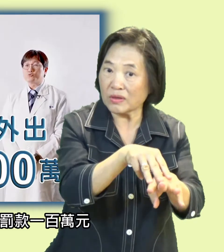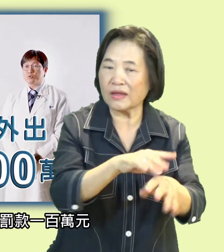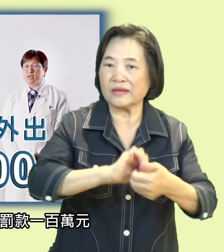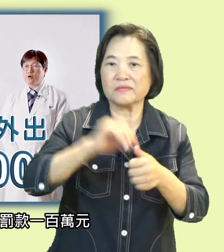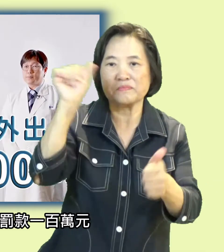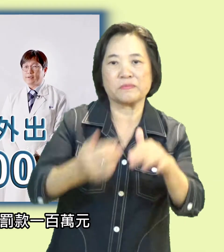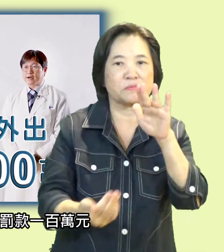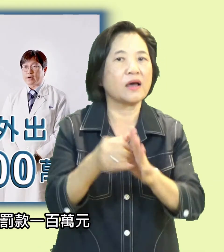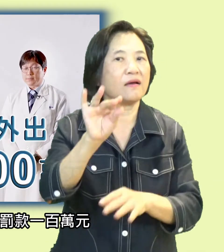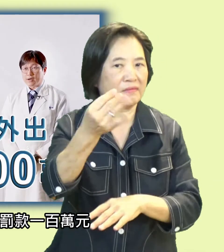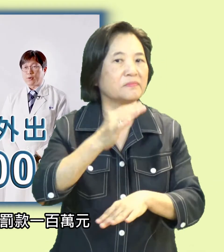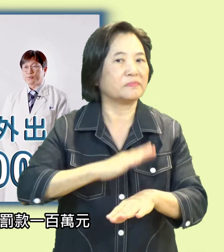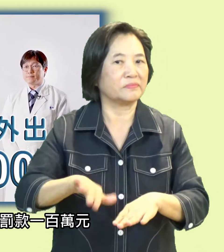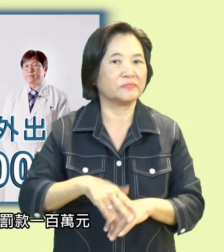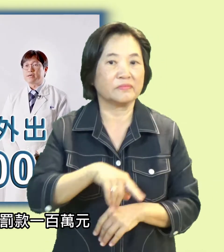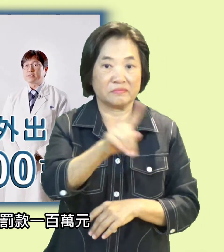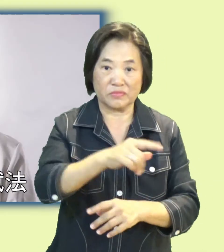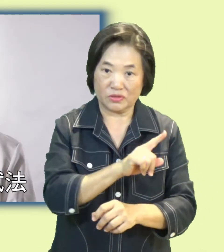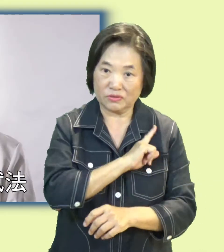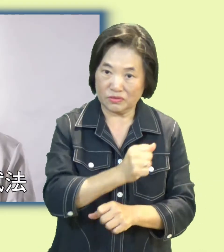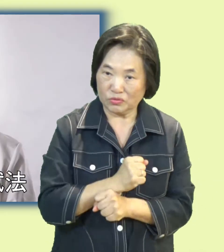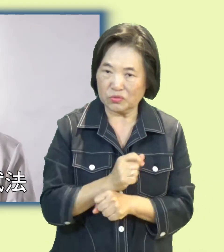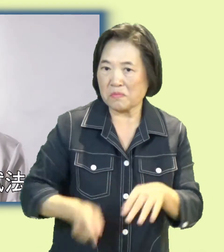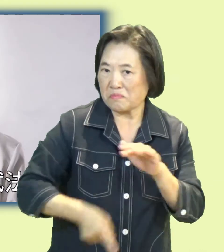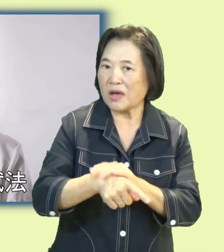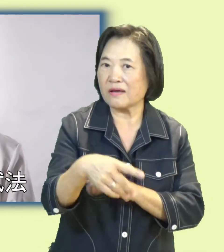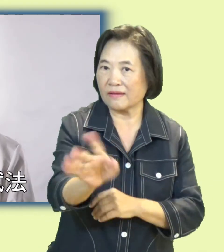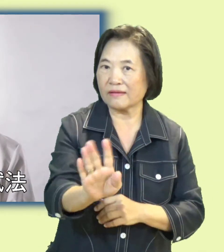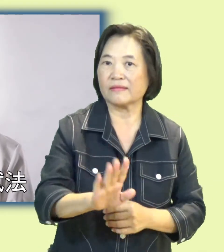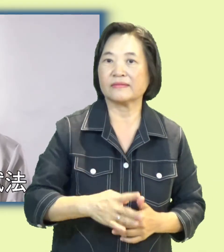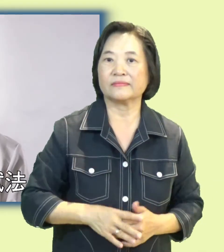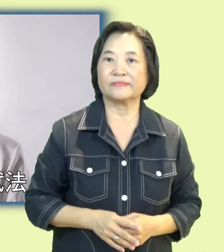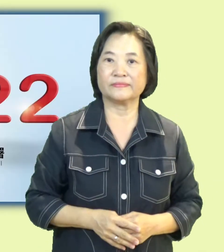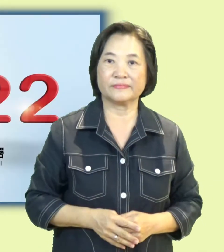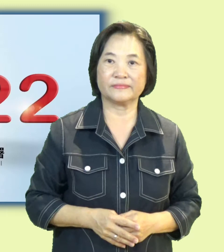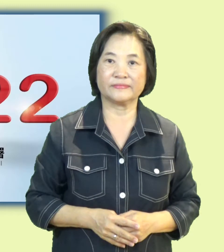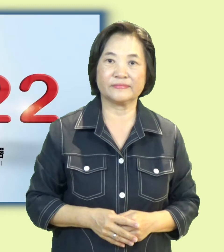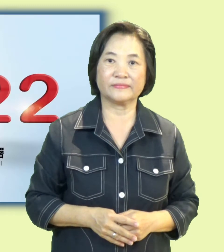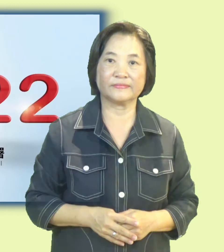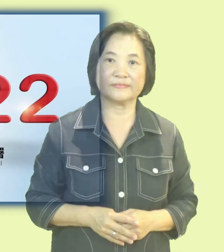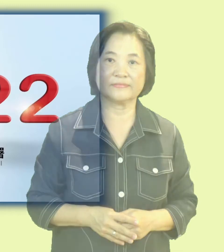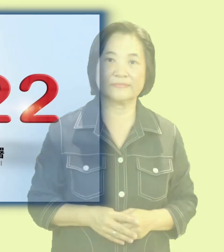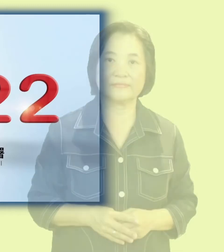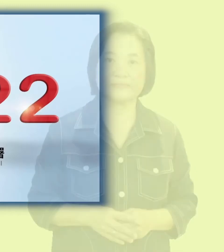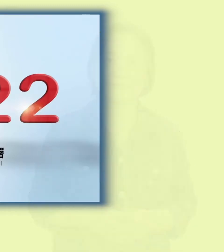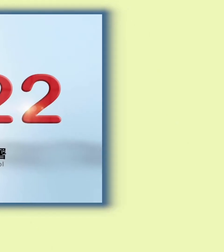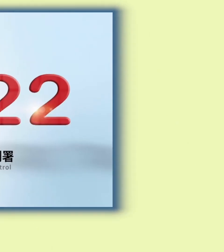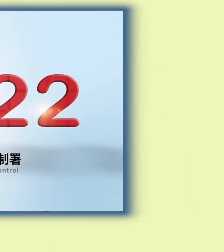出门，最过我们处罚日包饭，切对莫违法。